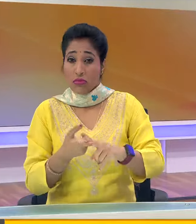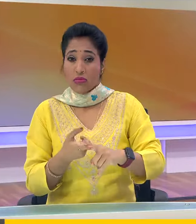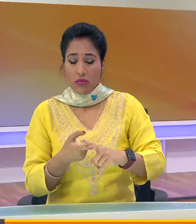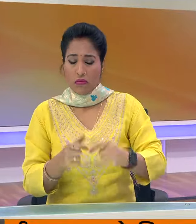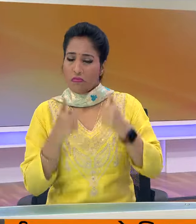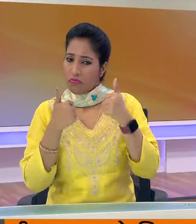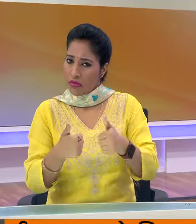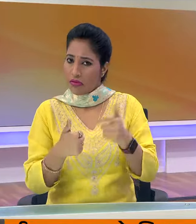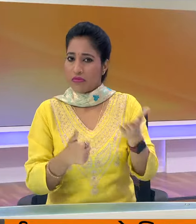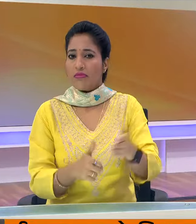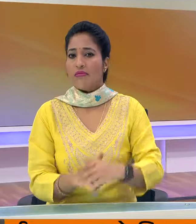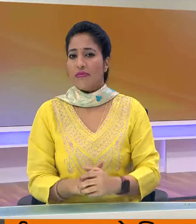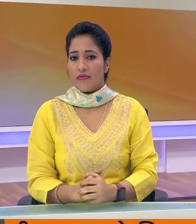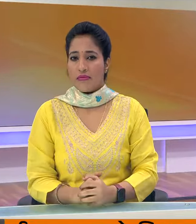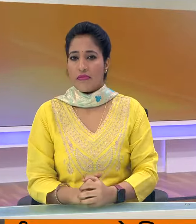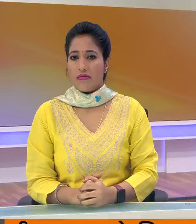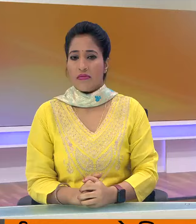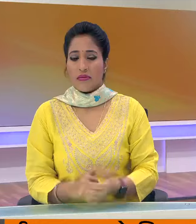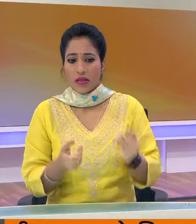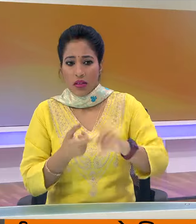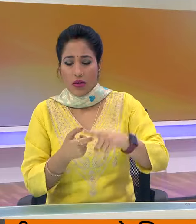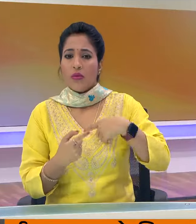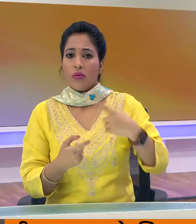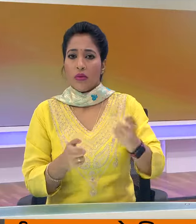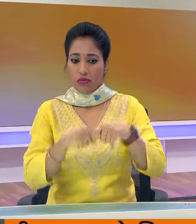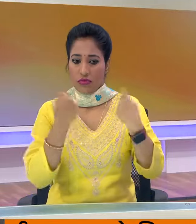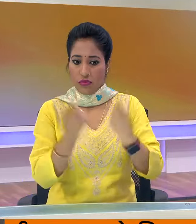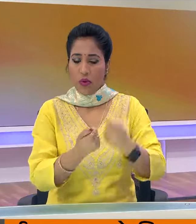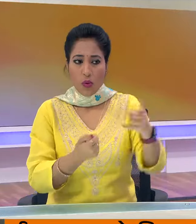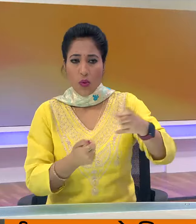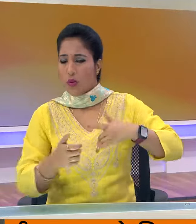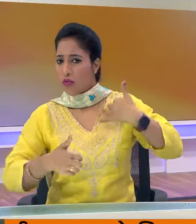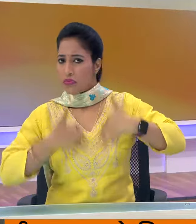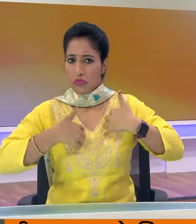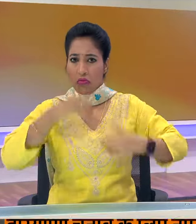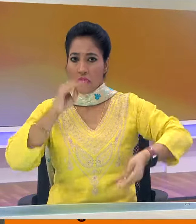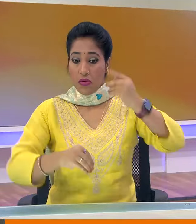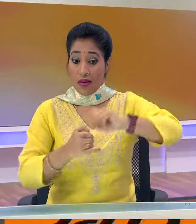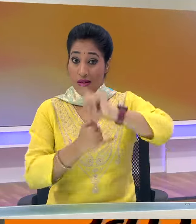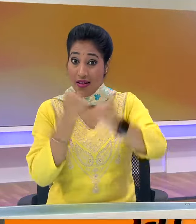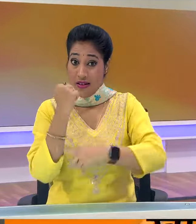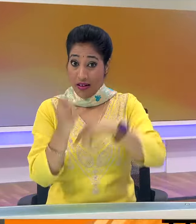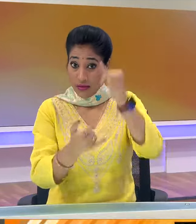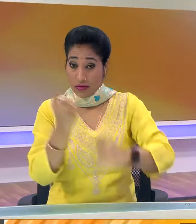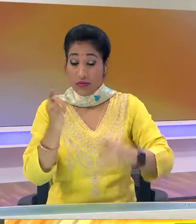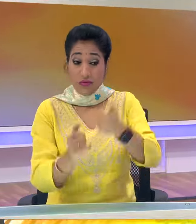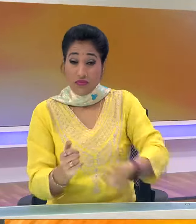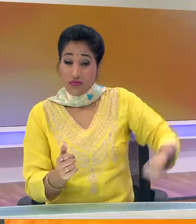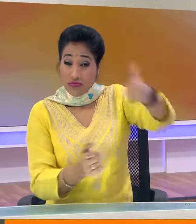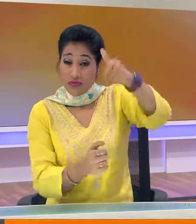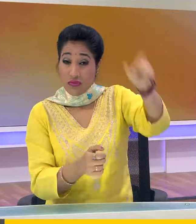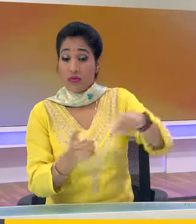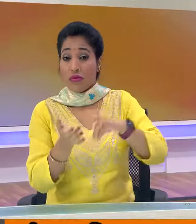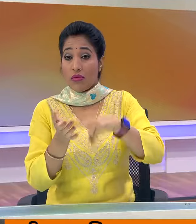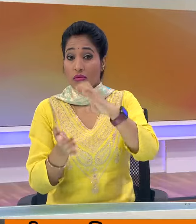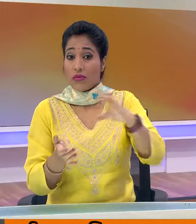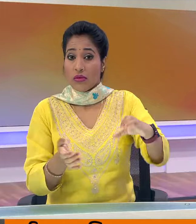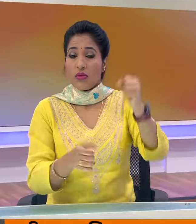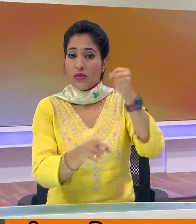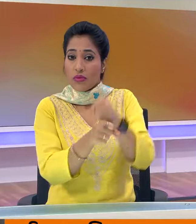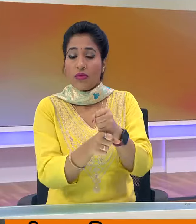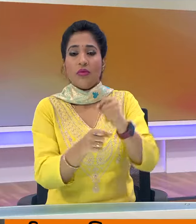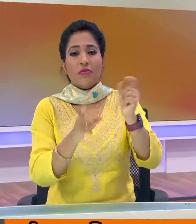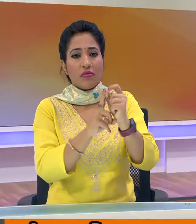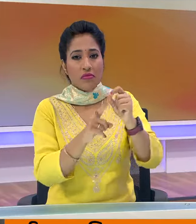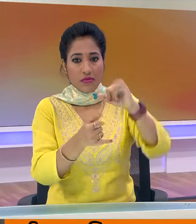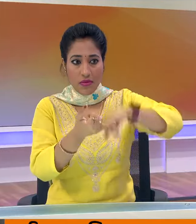वेल। कहीं ना कहीं कैडेट भी काफ़ी उत्साहित हैं क्योंकि आज आखिरी दिन एनसीसी के महानिदेशक लेफ्टिनेंट जनरल गुरबीर पाल सिंह साहब ने